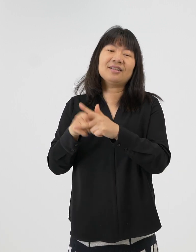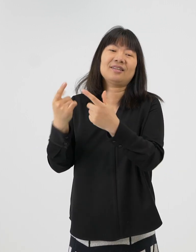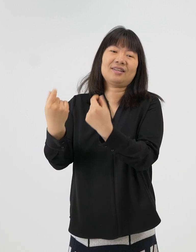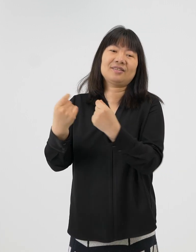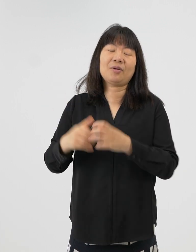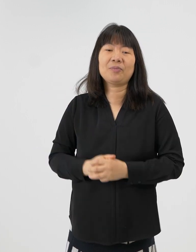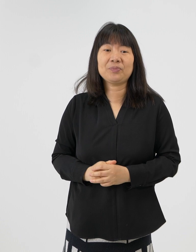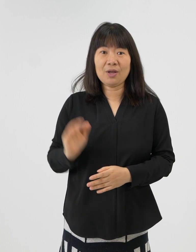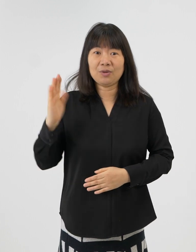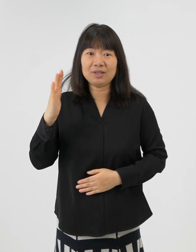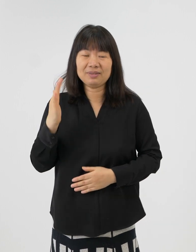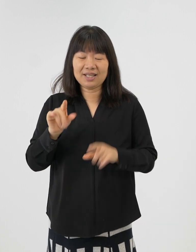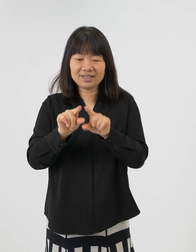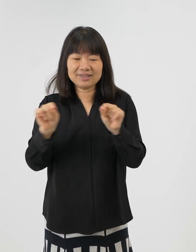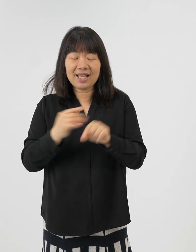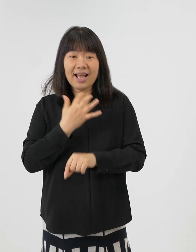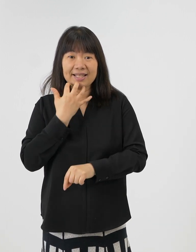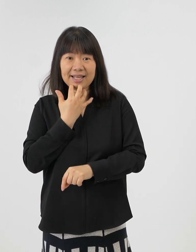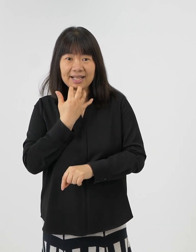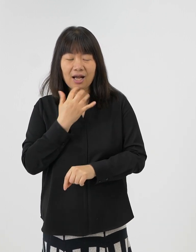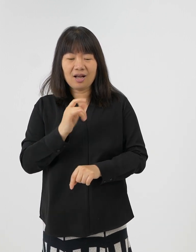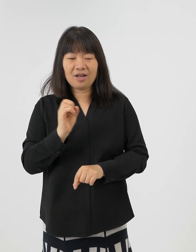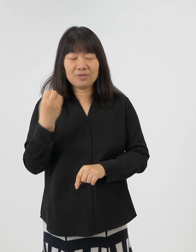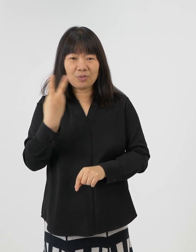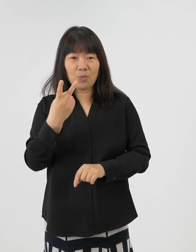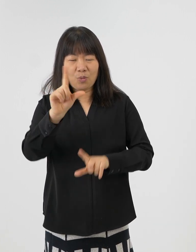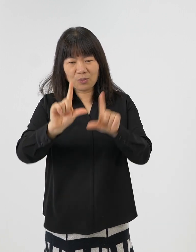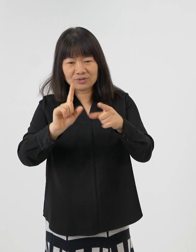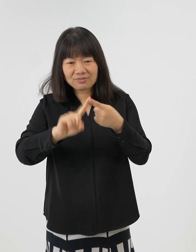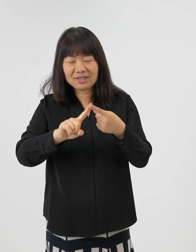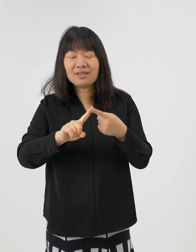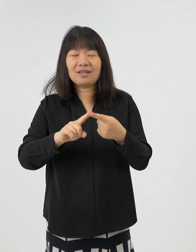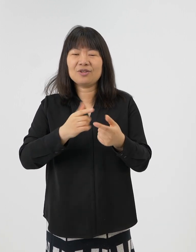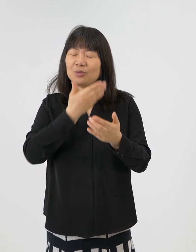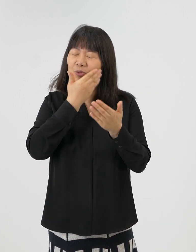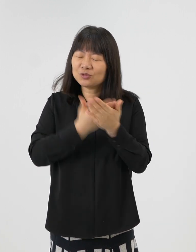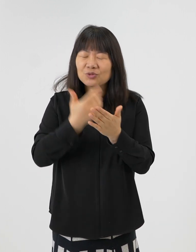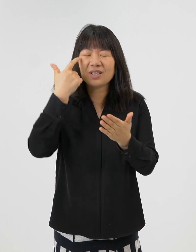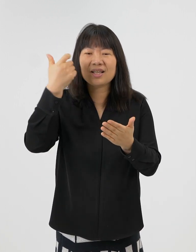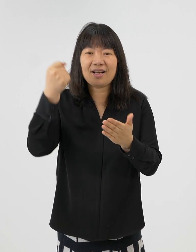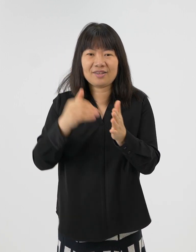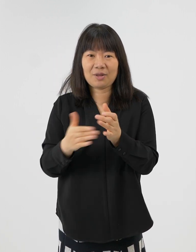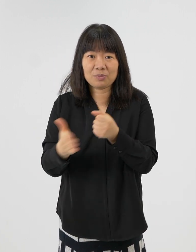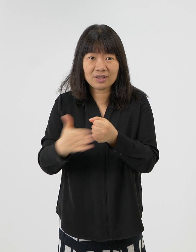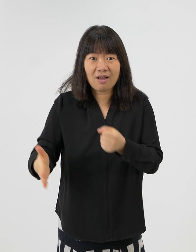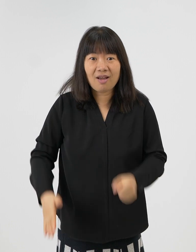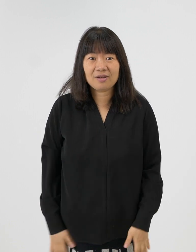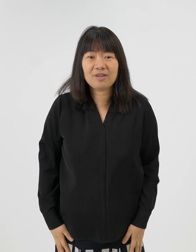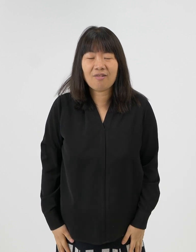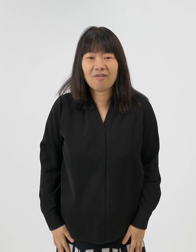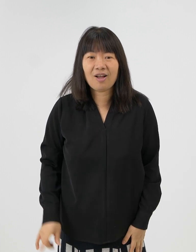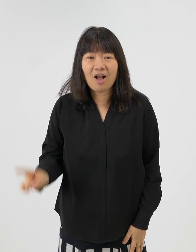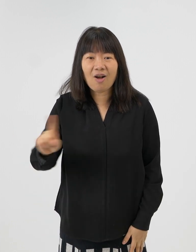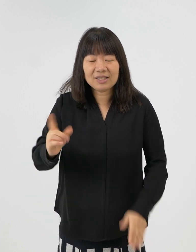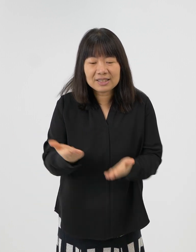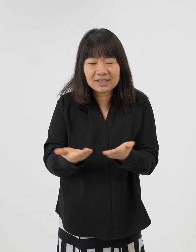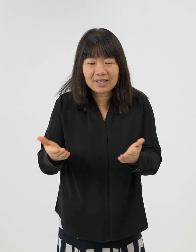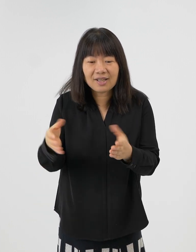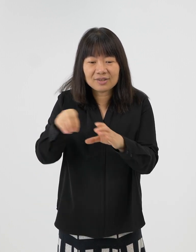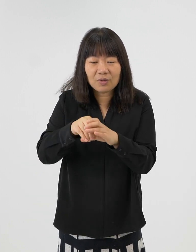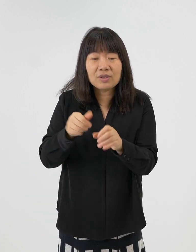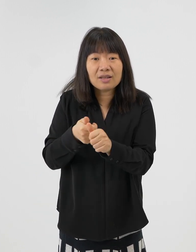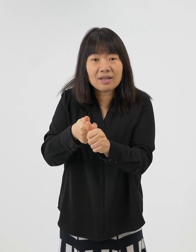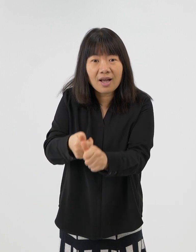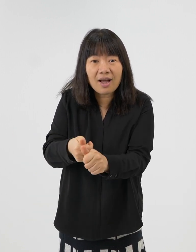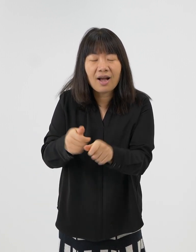그 색깔 또 차림새 이게 얼마나 중요한 시대입니까? 또 어느 그릇에다 놓느냐에 따라서